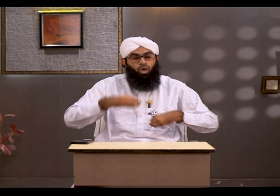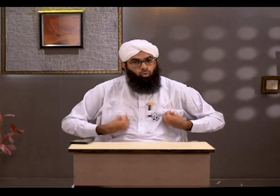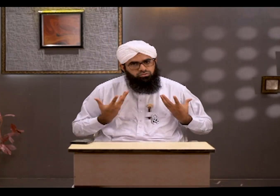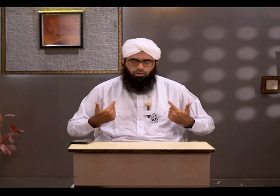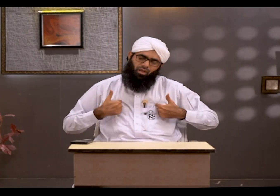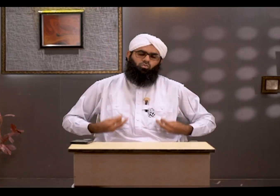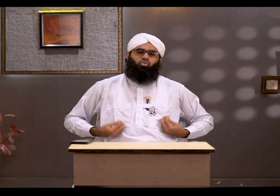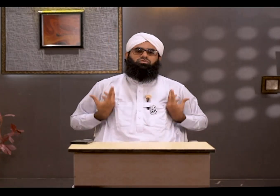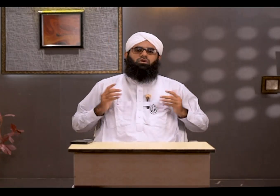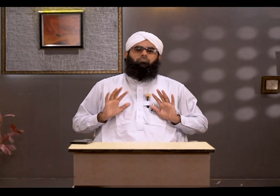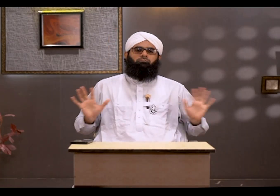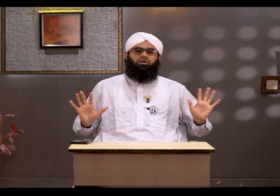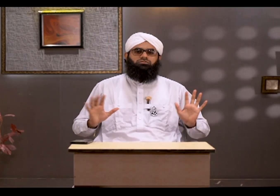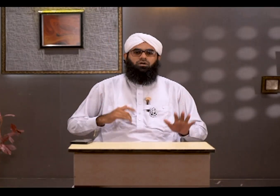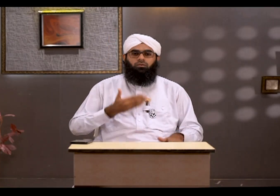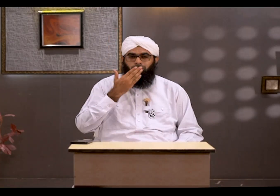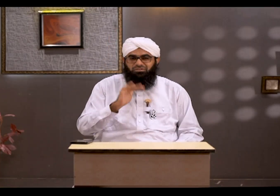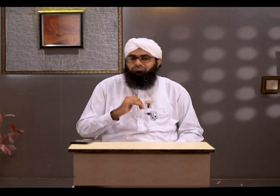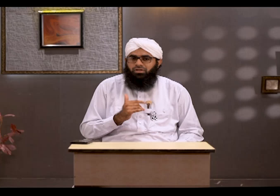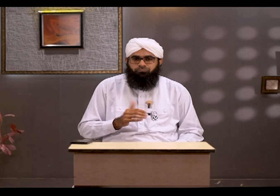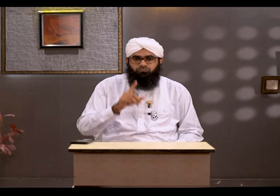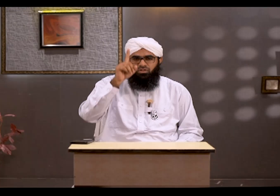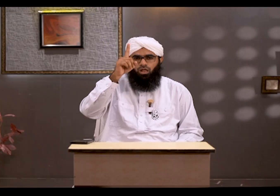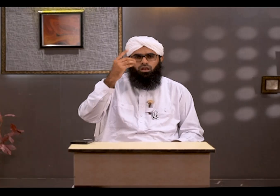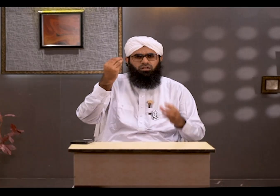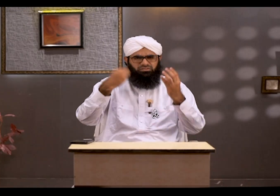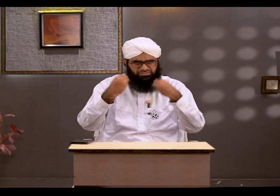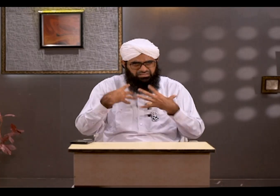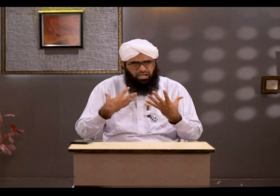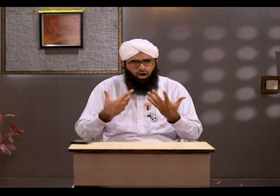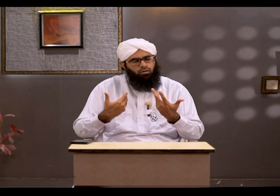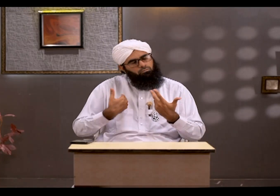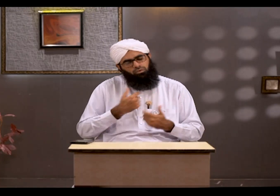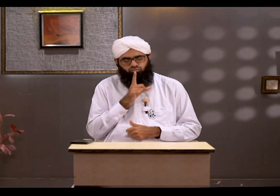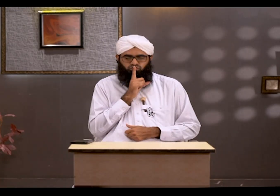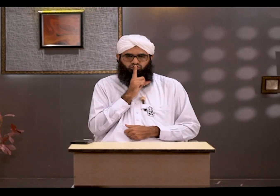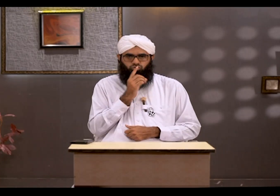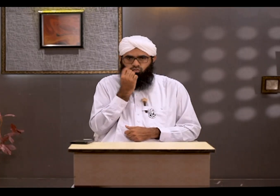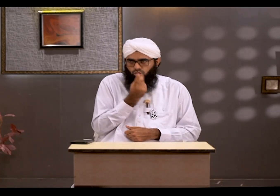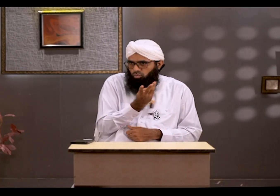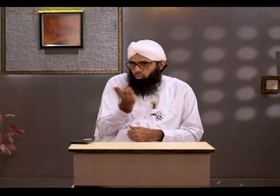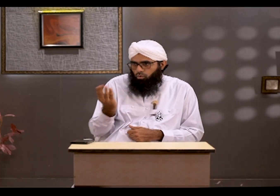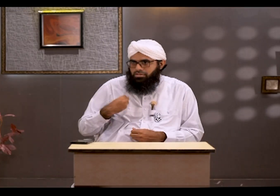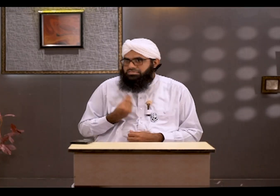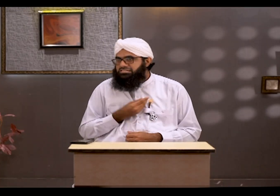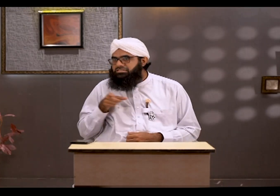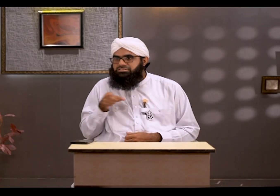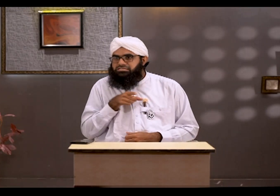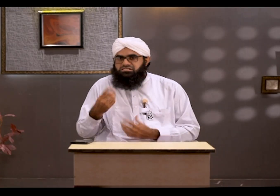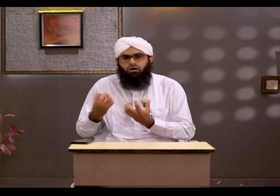رہیں۔ توکل کا مطلب ہے صرف اللہ پاک کی عنایت پر بھروسہ کریں اور جو کچھ لوگوں کے پاس ہے اس سے مایوس ہو جائیں۔ حضرت